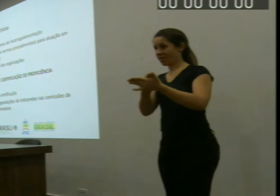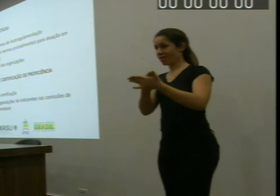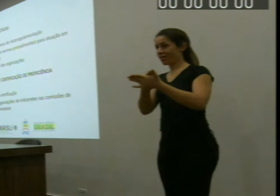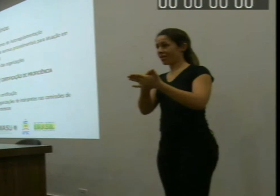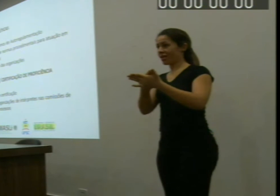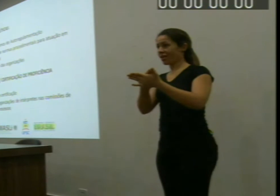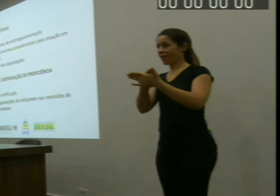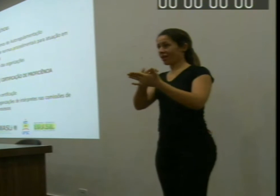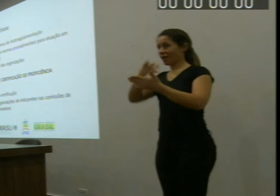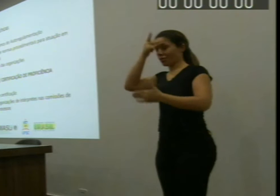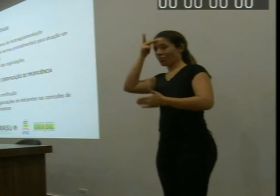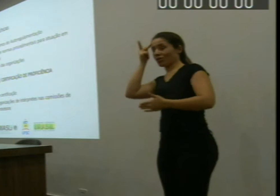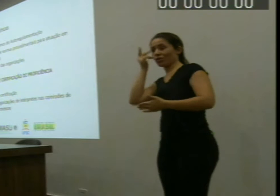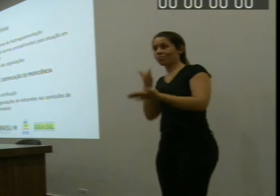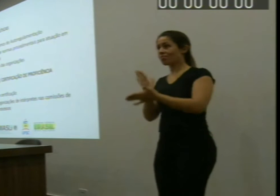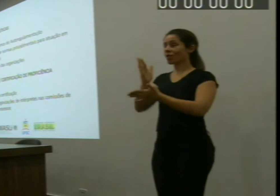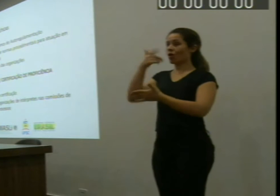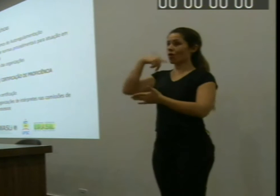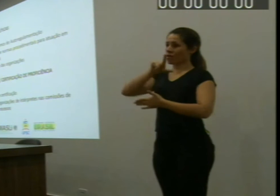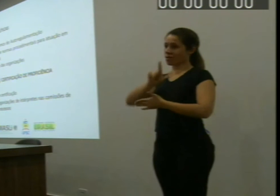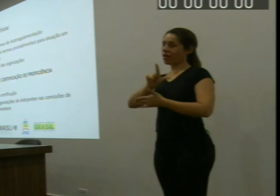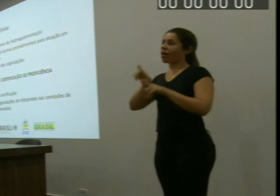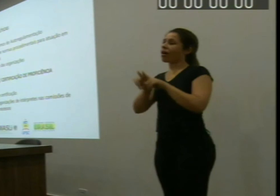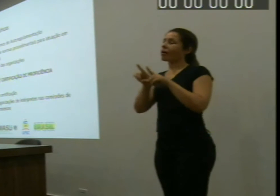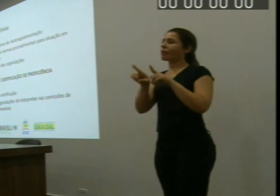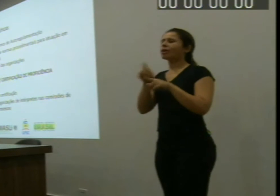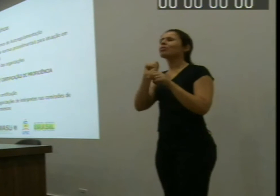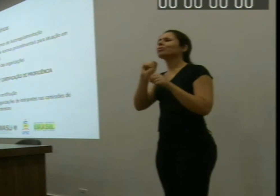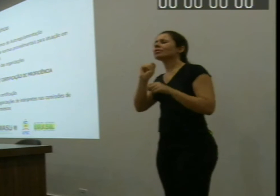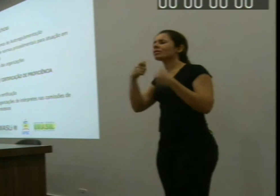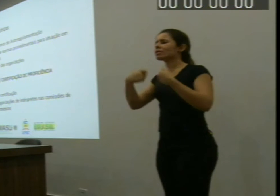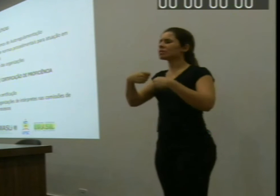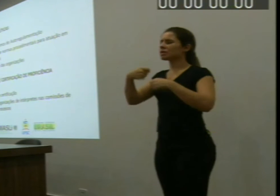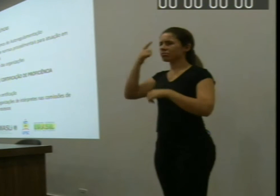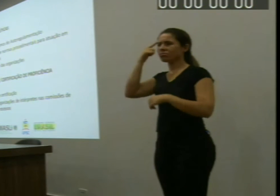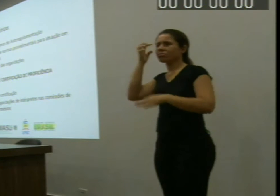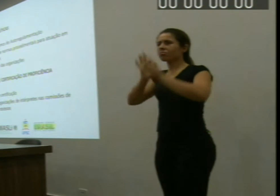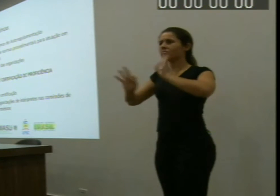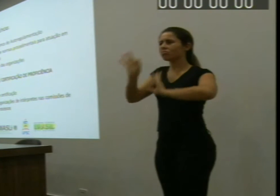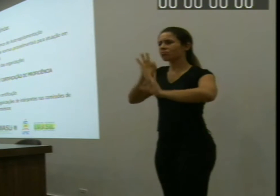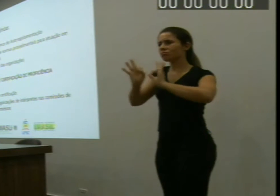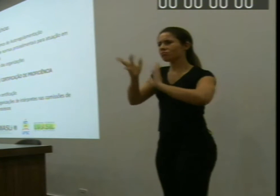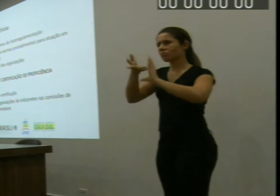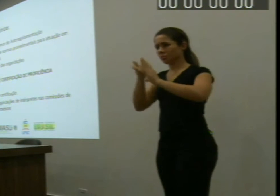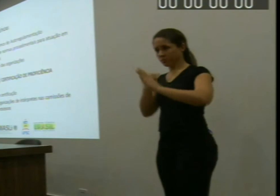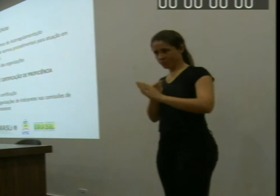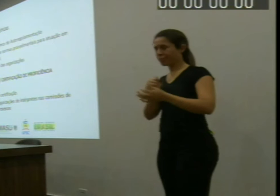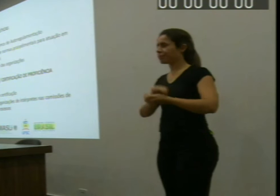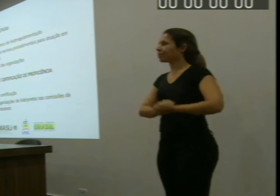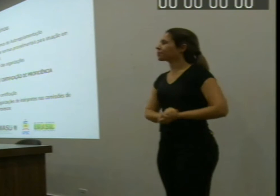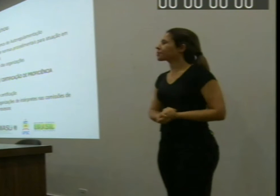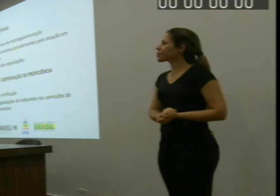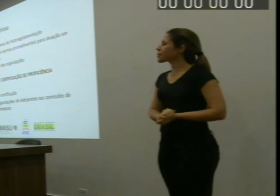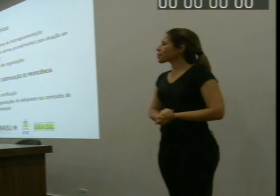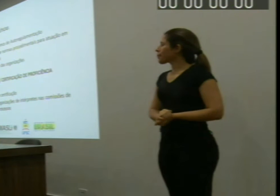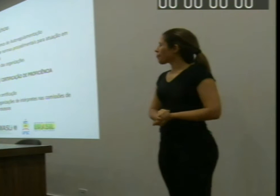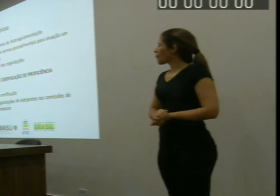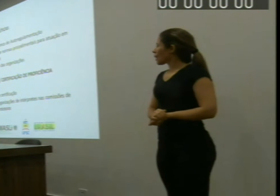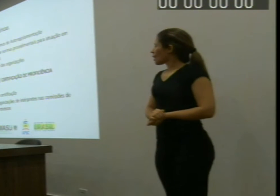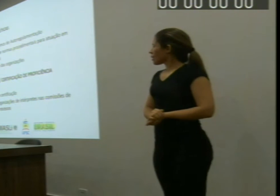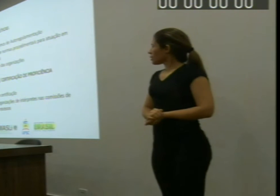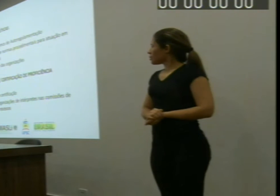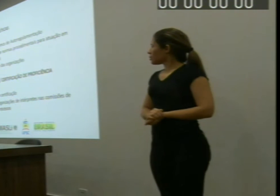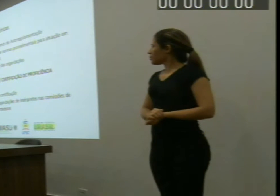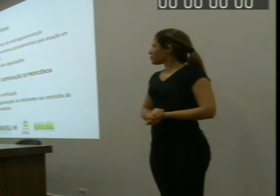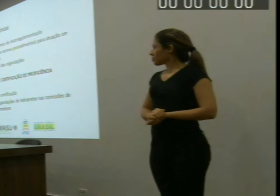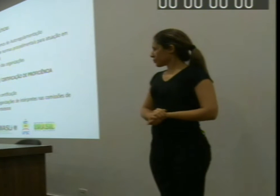aprovados Mas quais são as outras questões que a gente precisa pensar sobre o prolibras certo então isso é